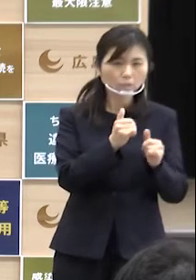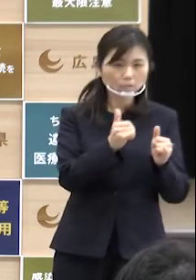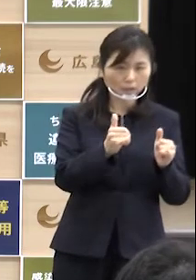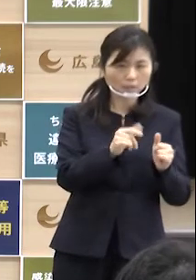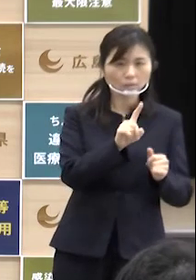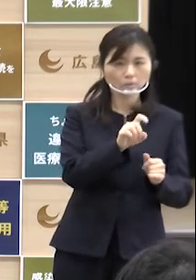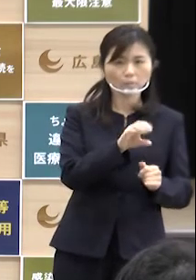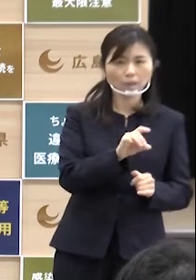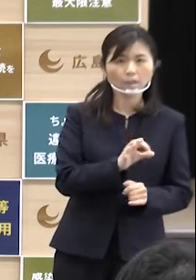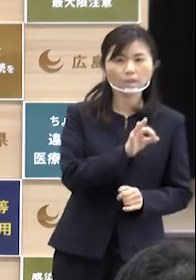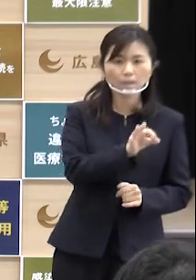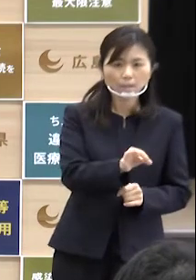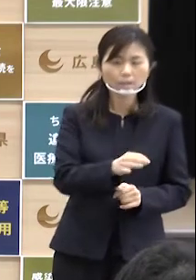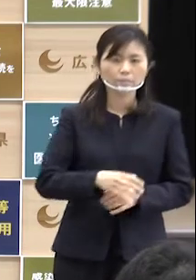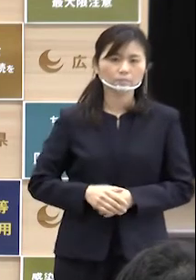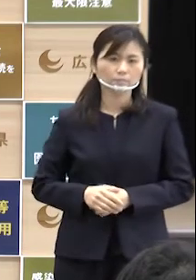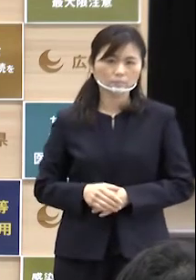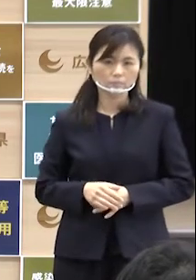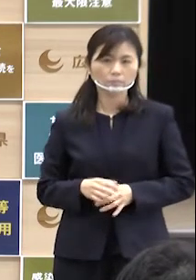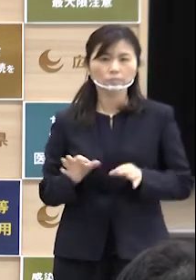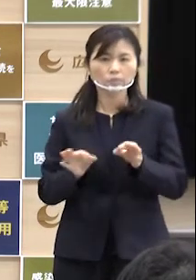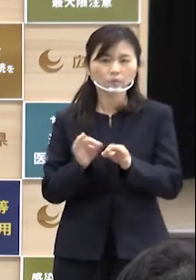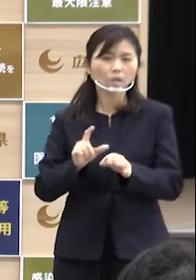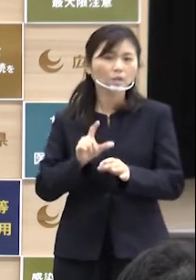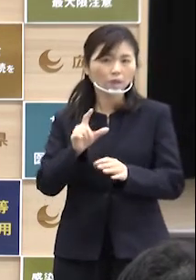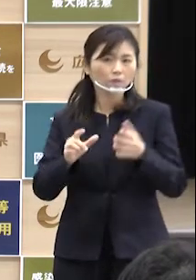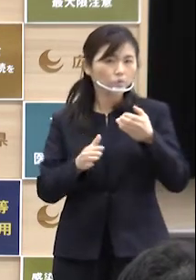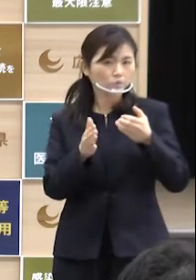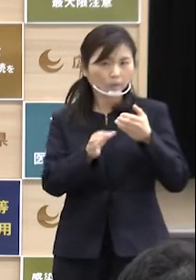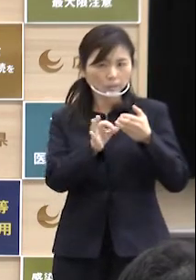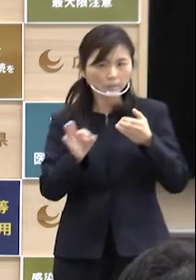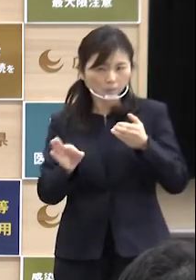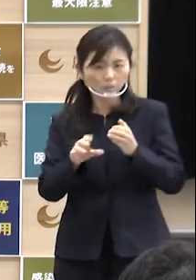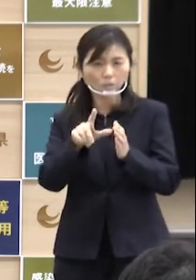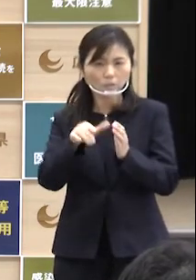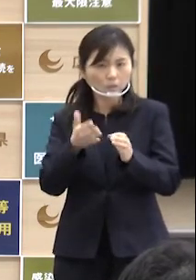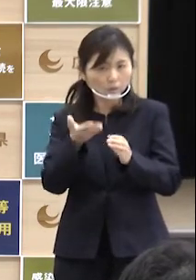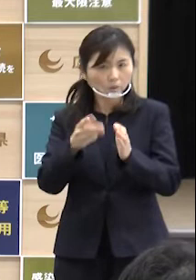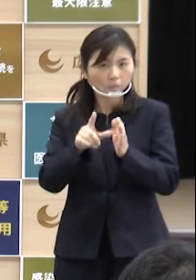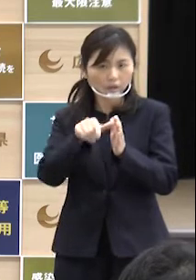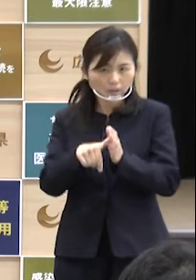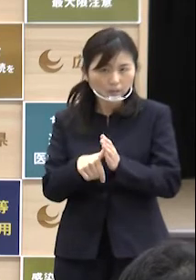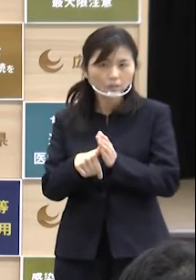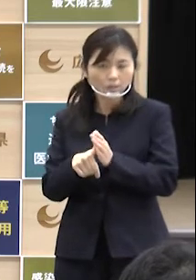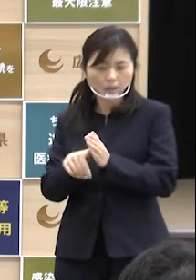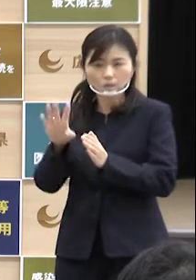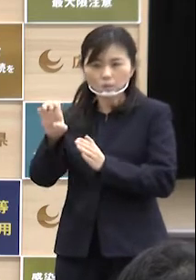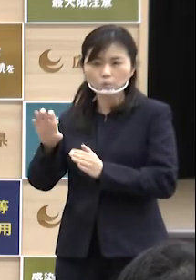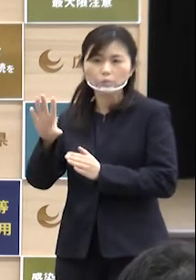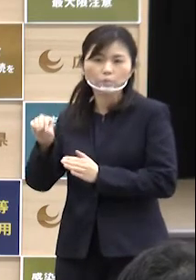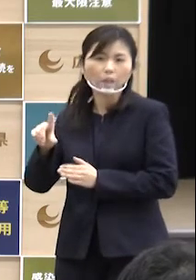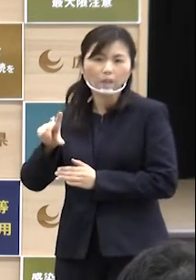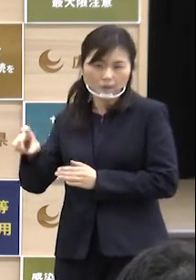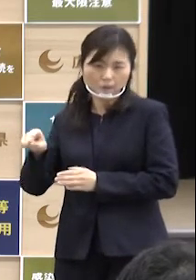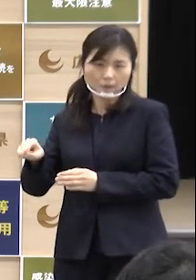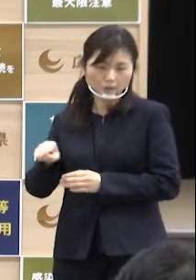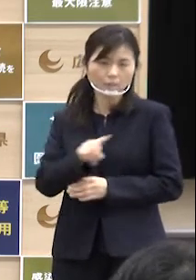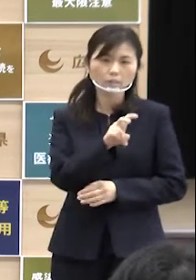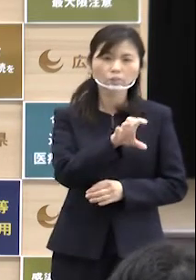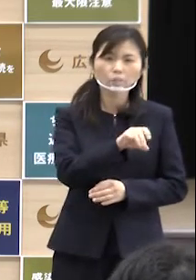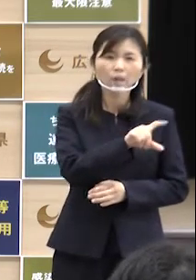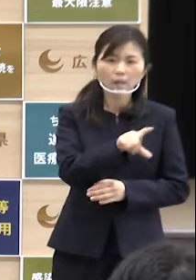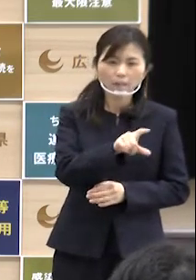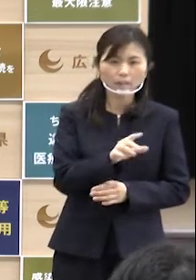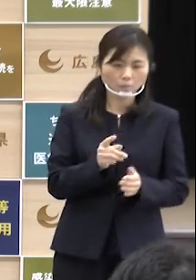減少率が 90% 以上の場合、中小法人には月40万円、個人事業者には月20万円を上限に追加支援を